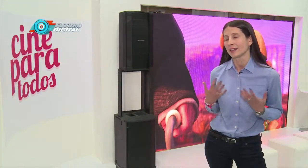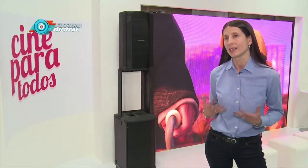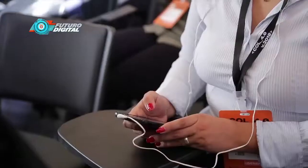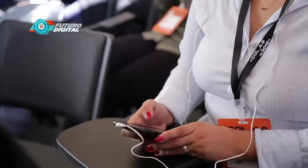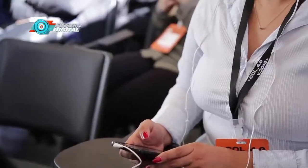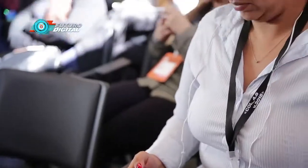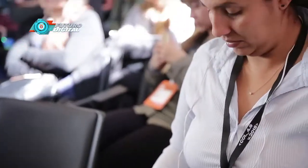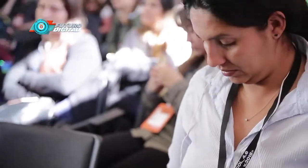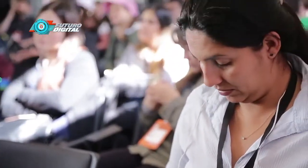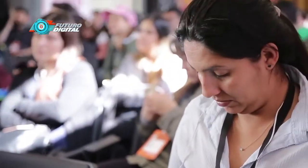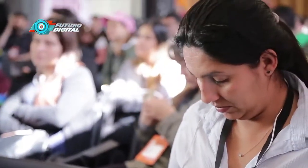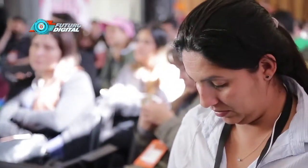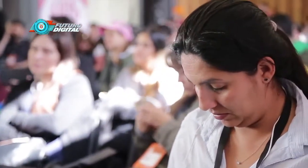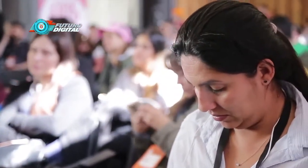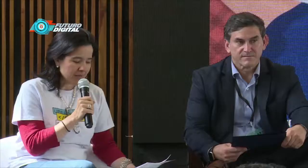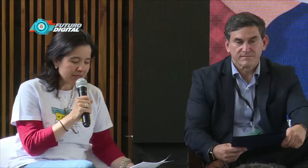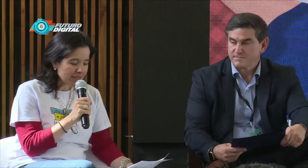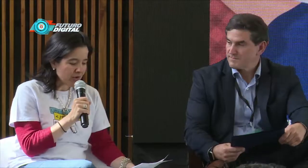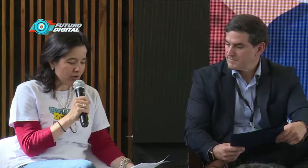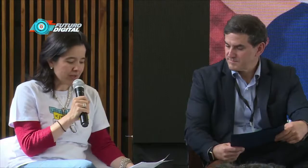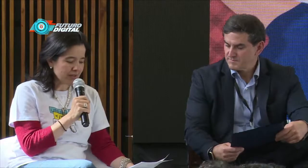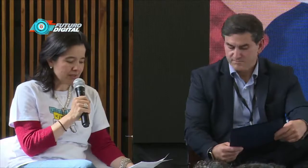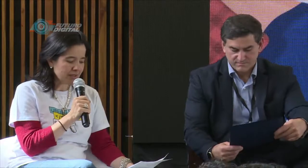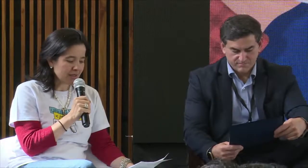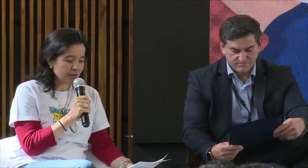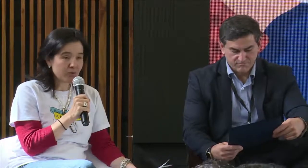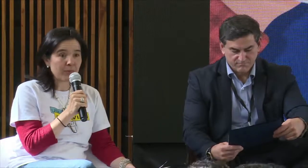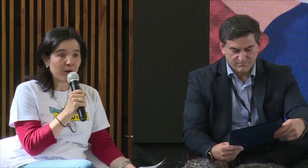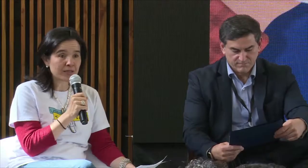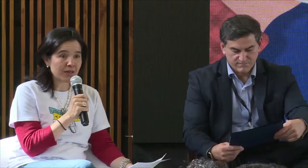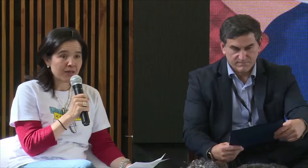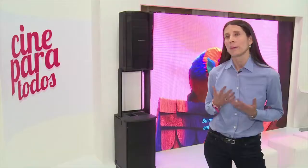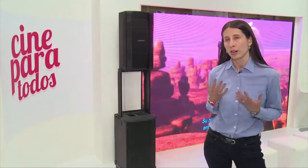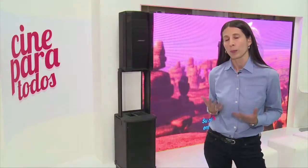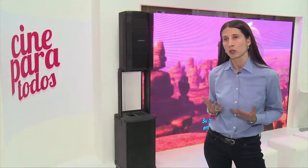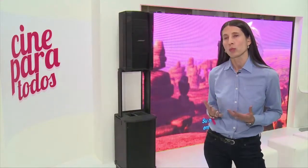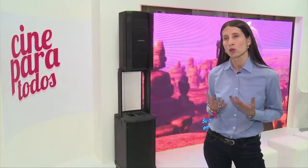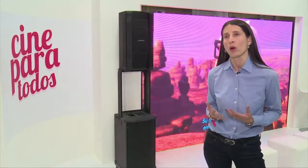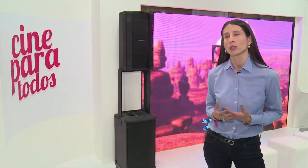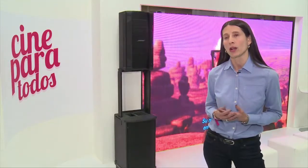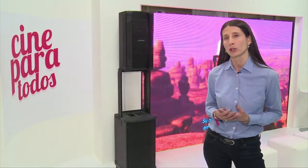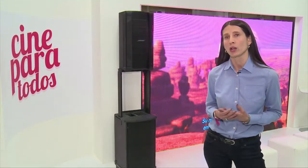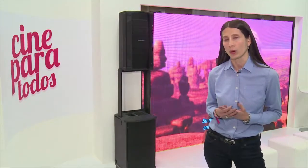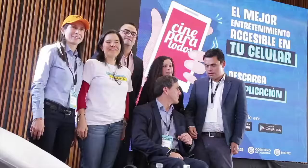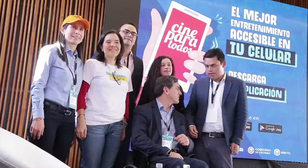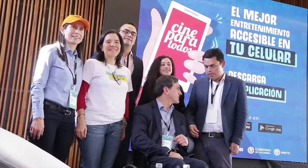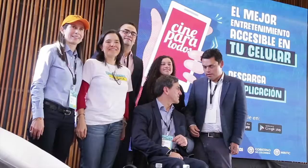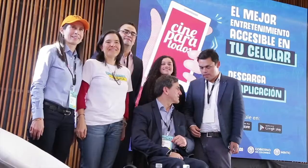desde el ministerio hemos venido implementando y que garantizamos además para los próximos 4 años de gobierno.